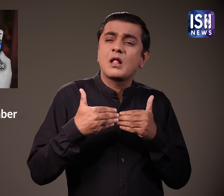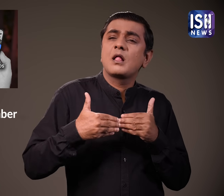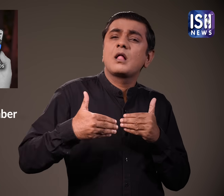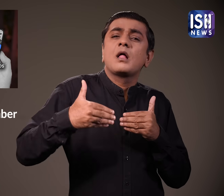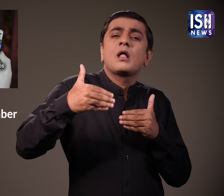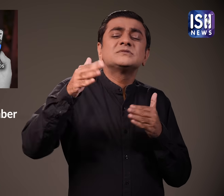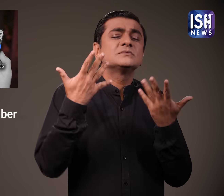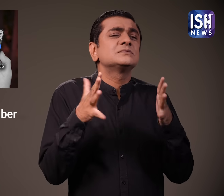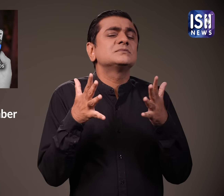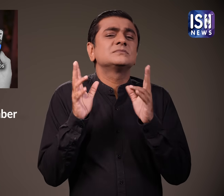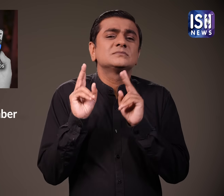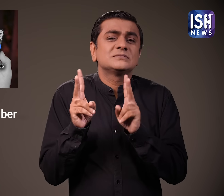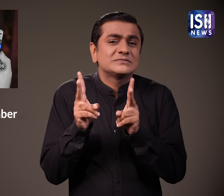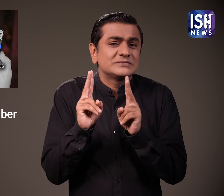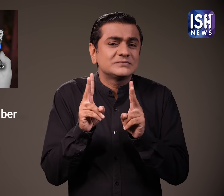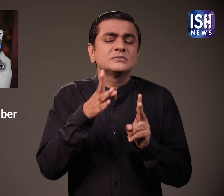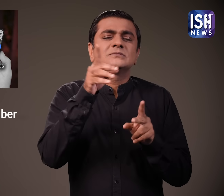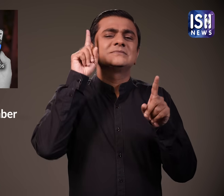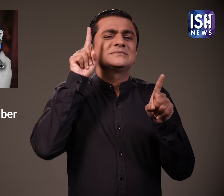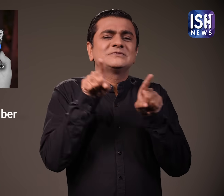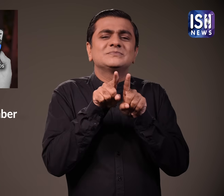वे अकाउंट डिलीट कर दिये जाएंगे